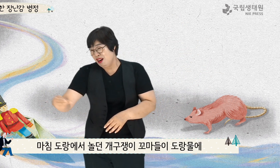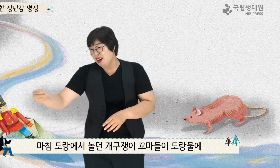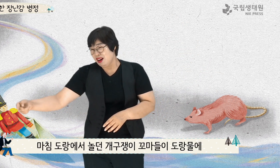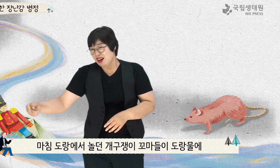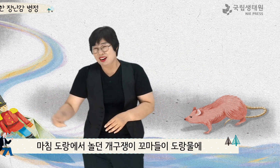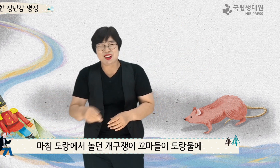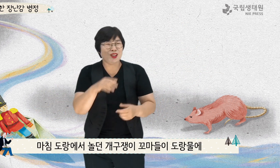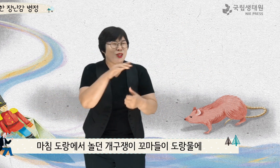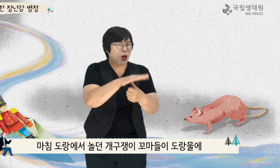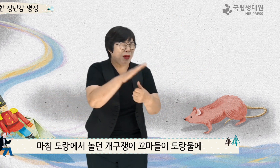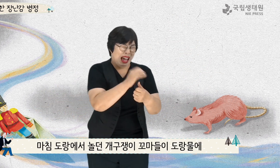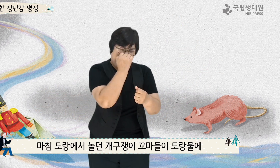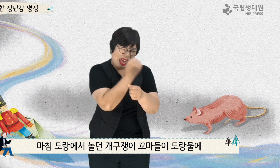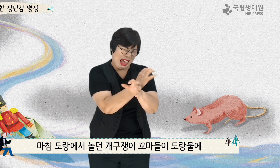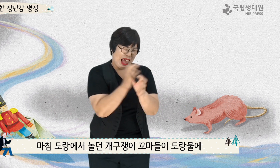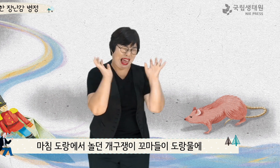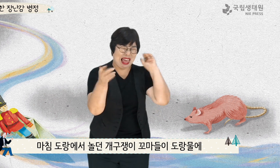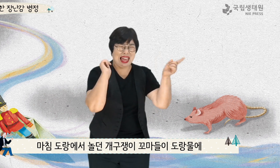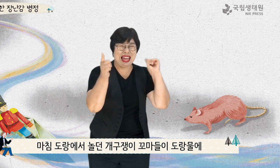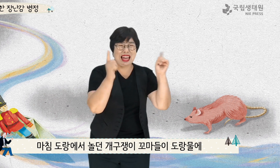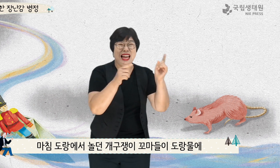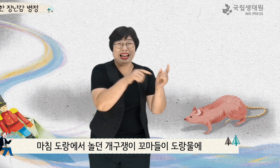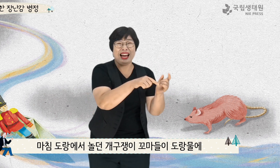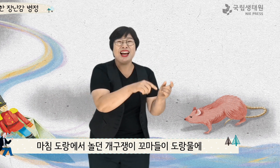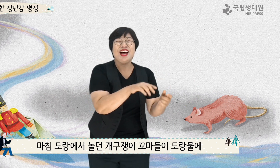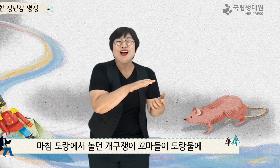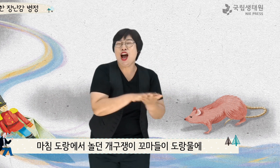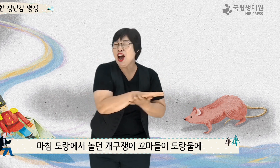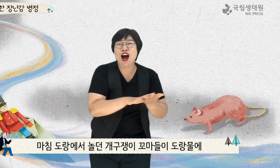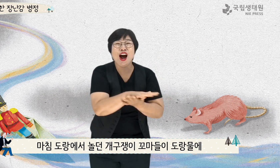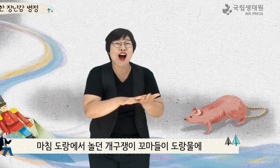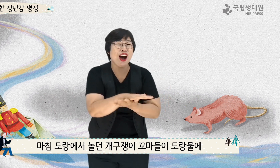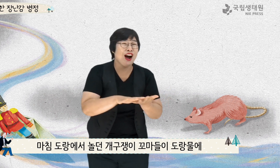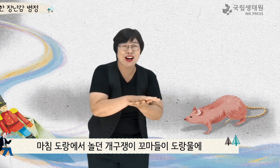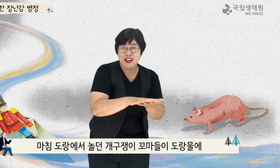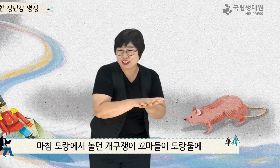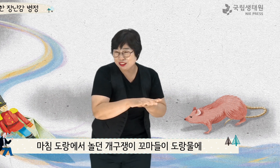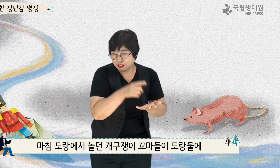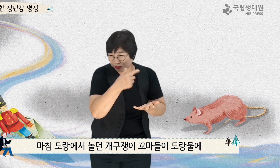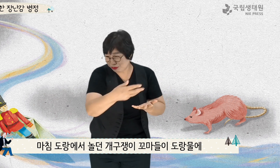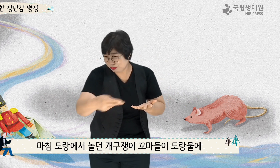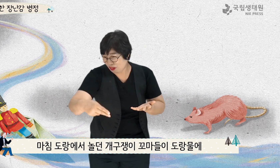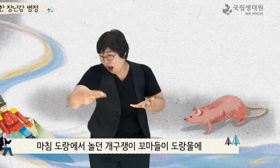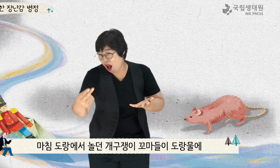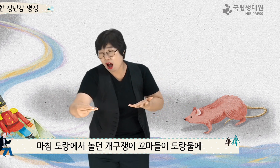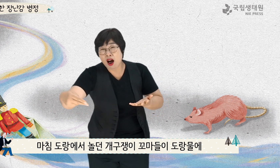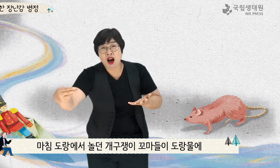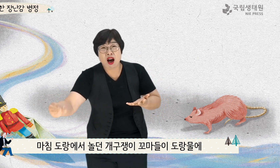마침 도랑에서 놀던 개구장이 꼬마들이 도랑물에